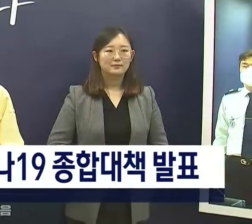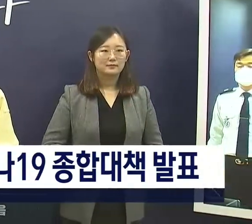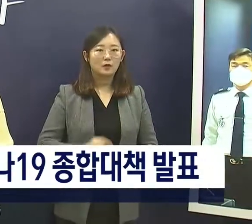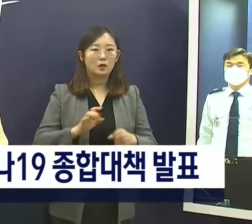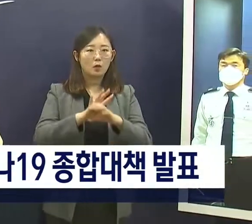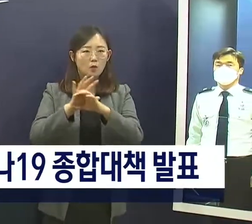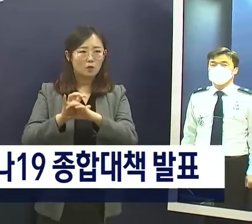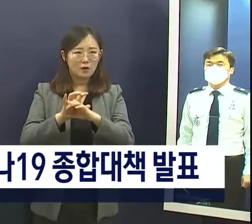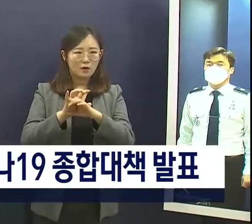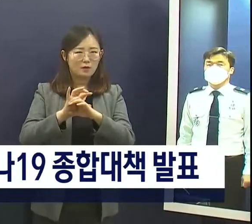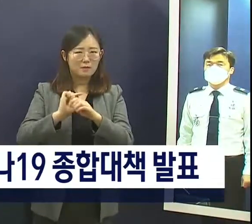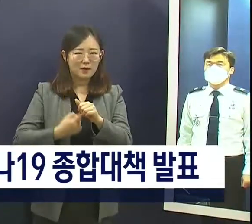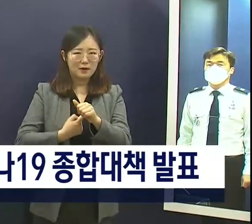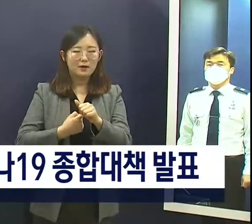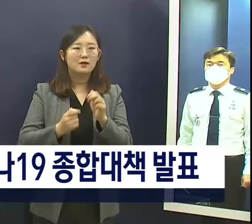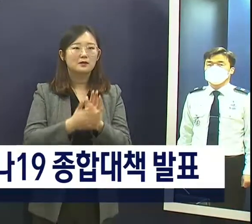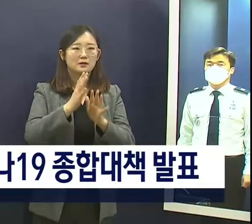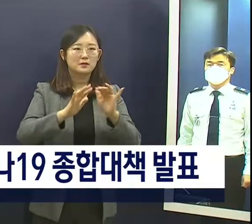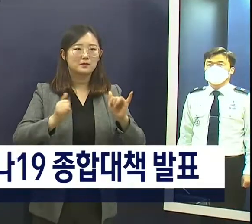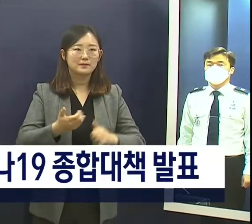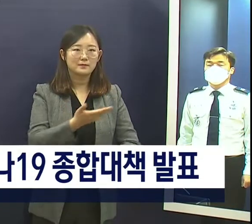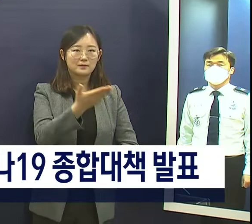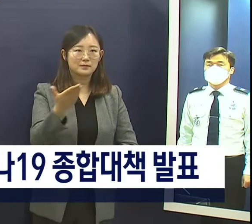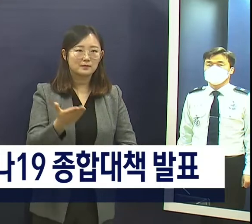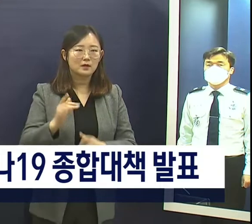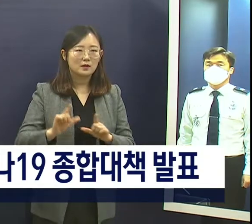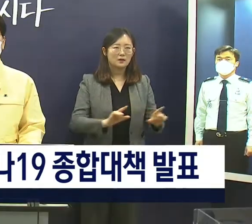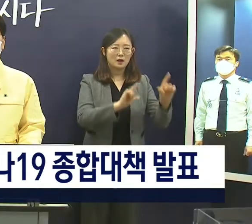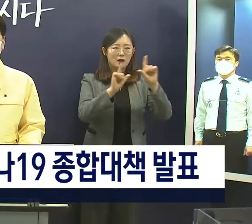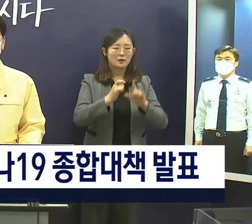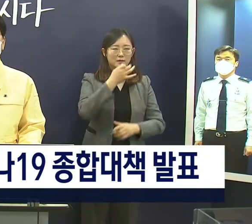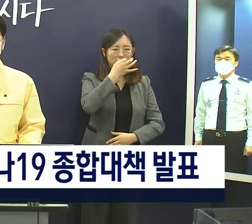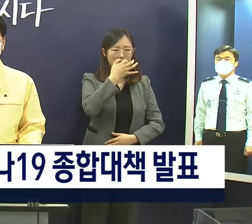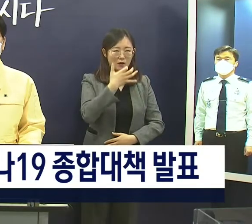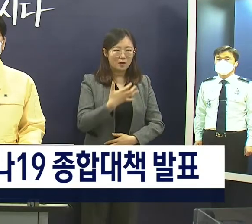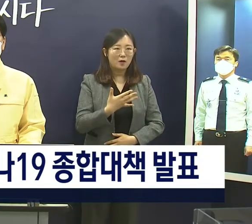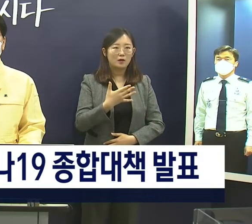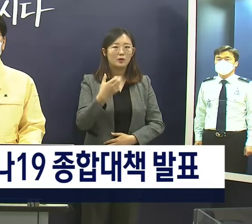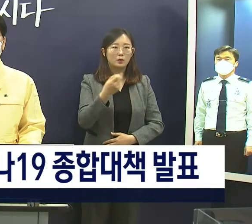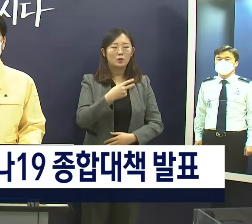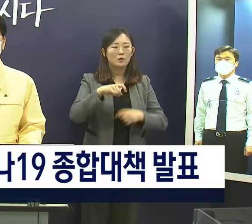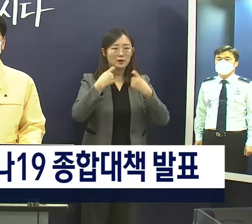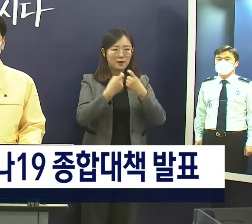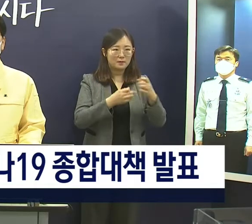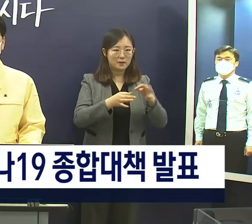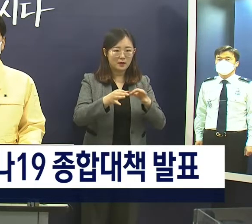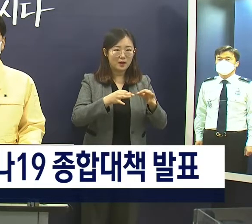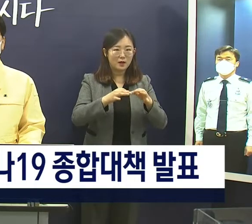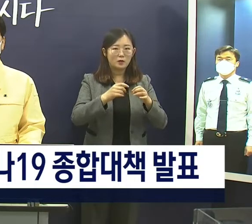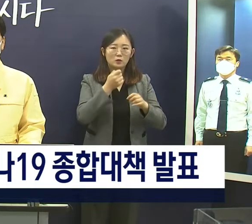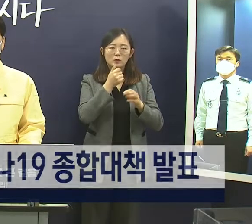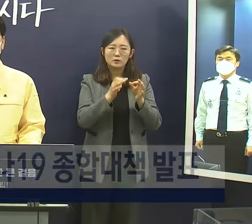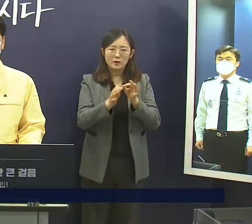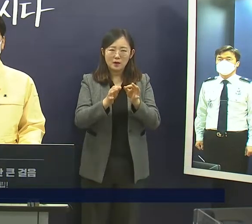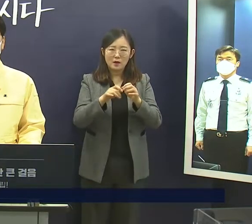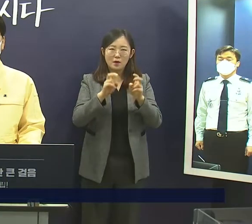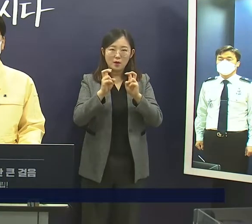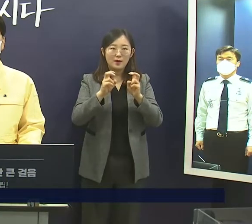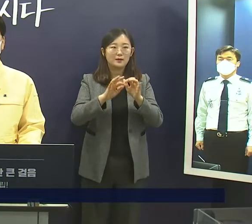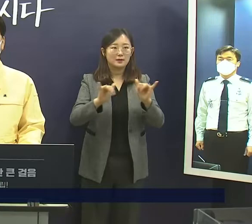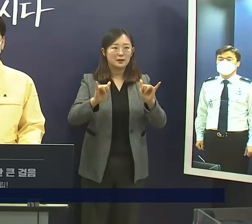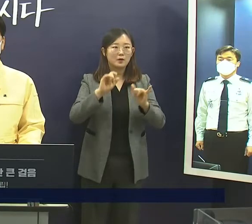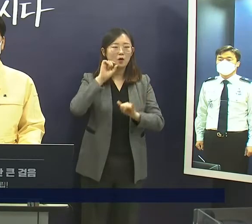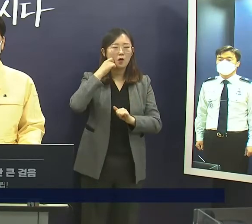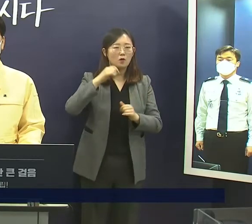실시할 예정입니다 세종시의 주강 확진 자수는 지난주 117명 이었지만 이번 주 들어 350 명으로 3배 가까이 늘었고